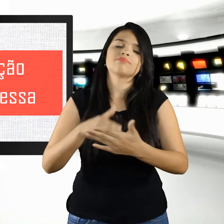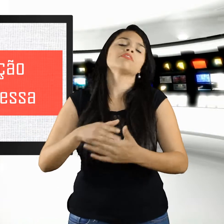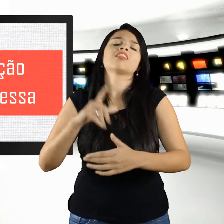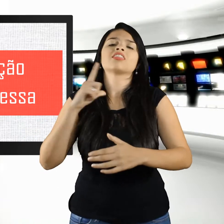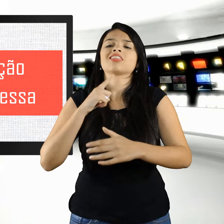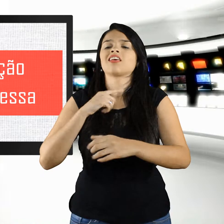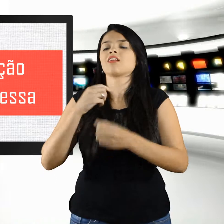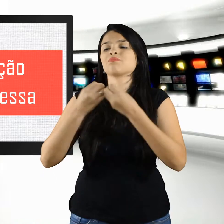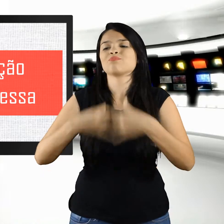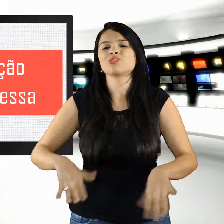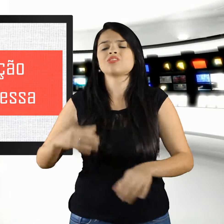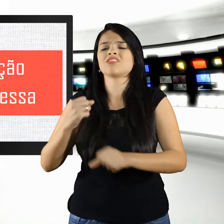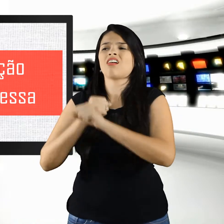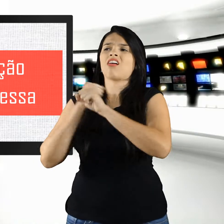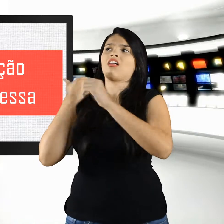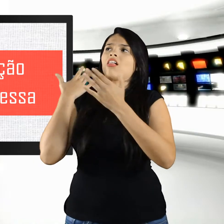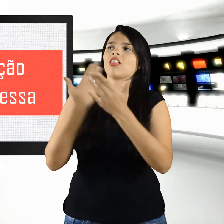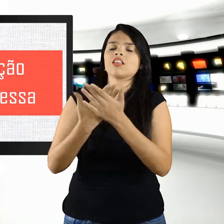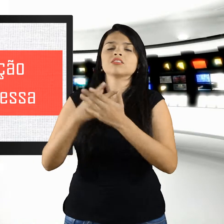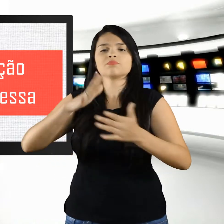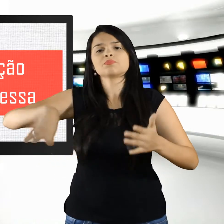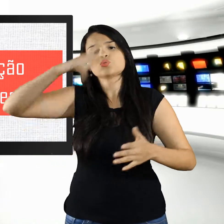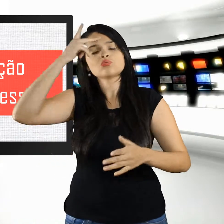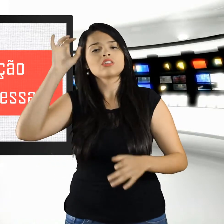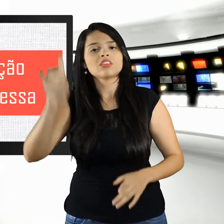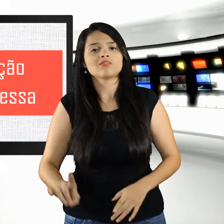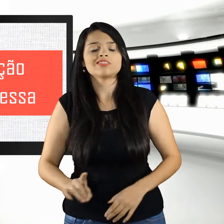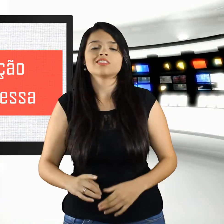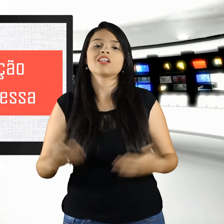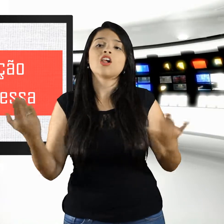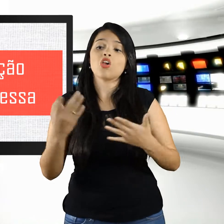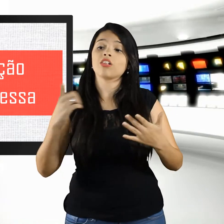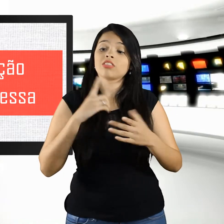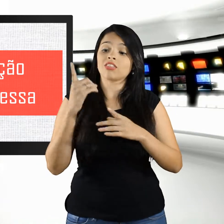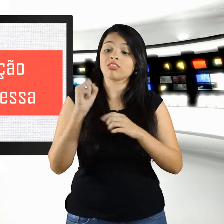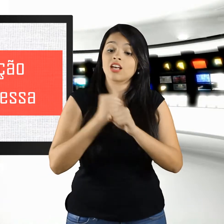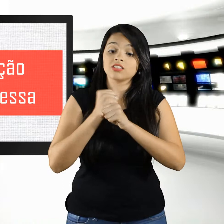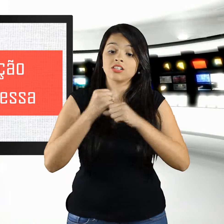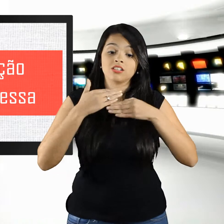deficiência por séculos no Brasil e enfrentada corajosamente apenas nos últimos 10 anos.